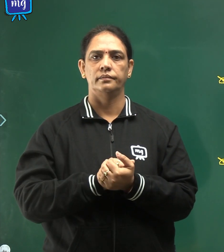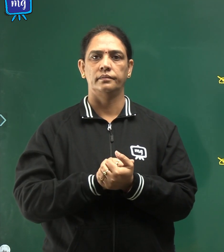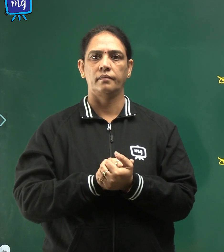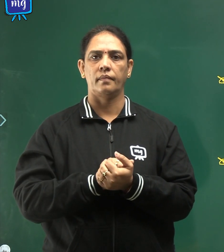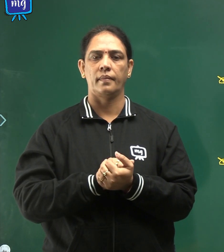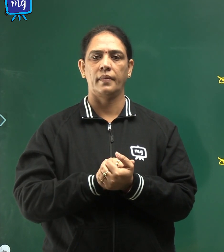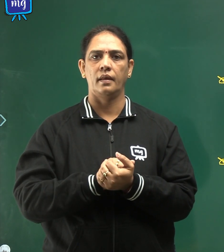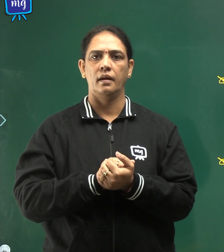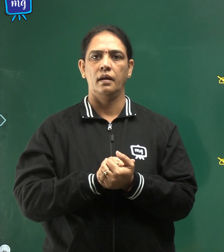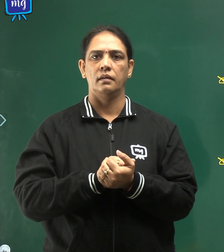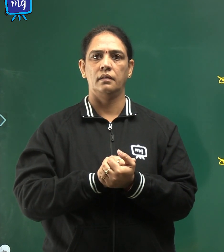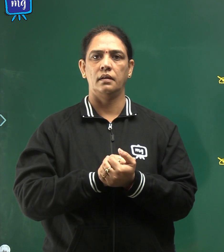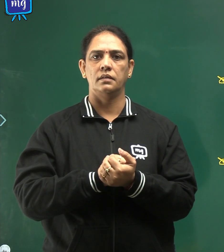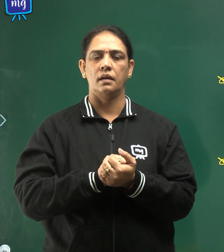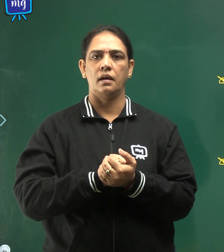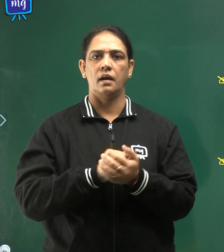त्रिज्य खंडों के